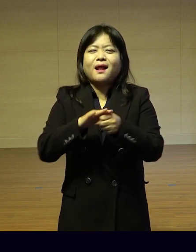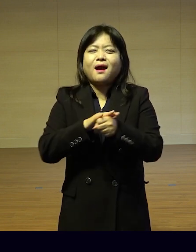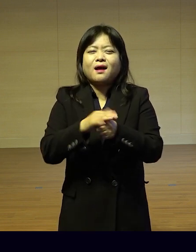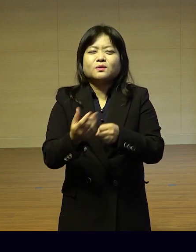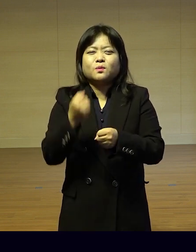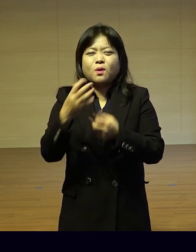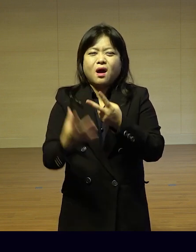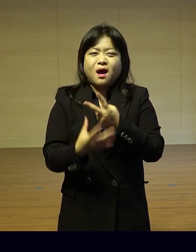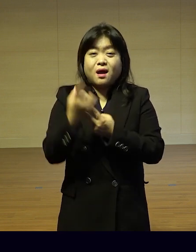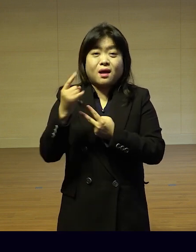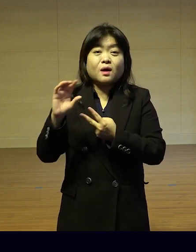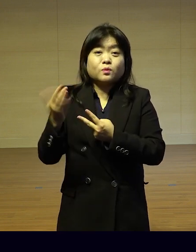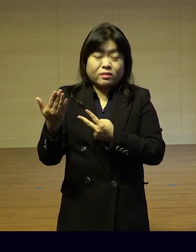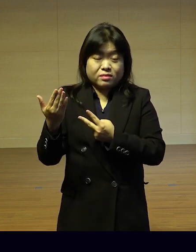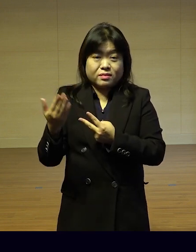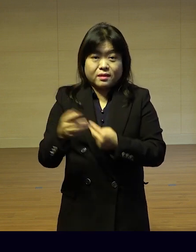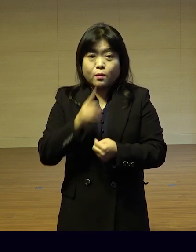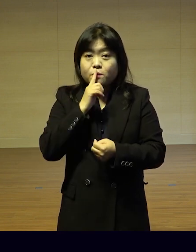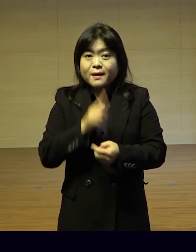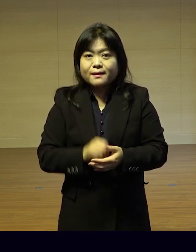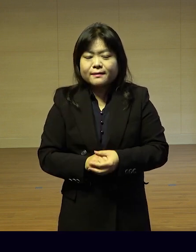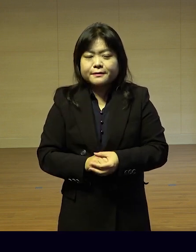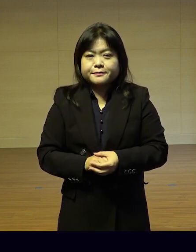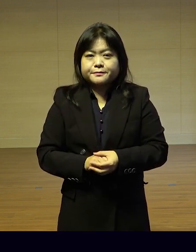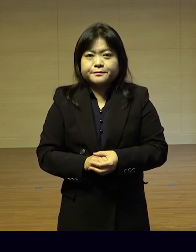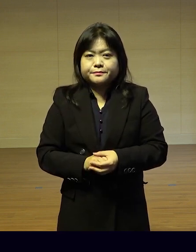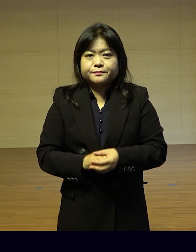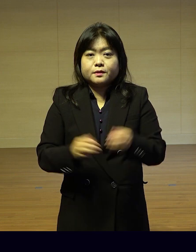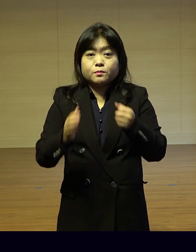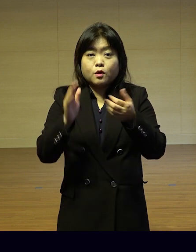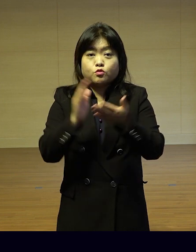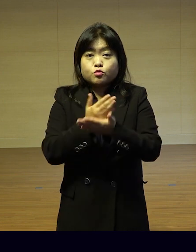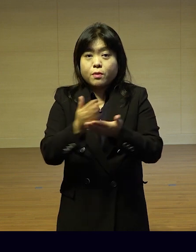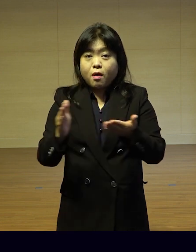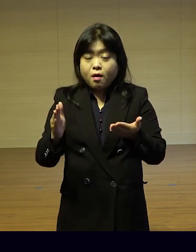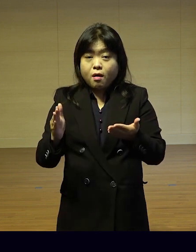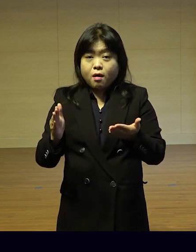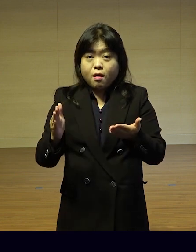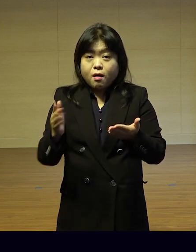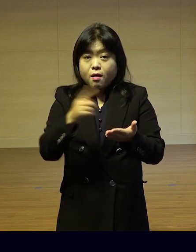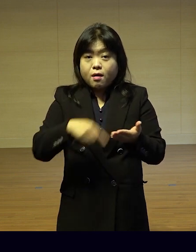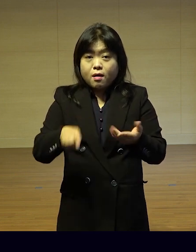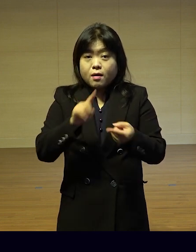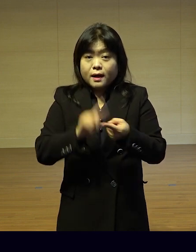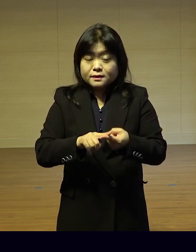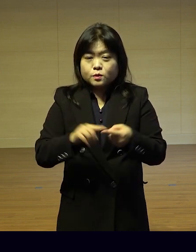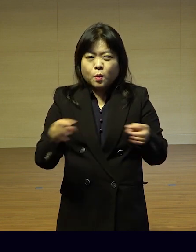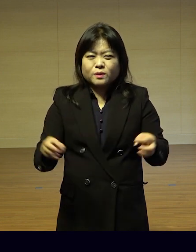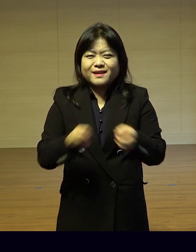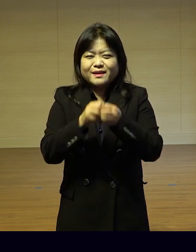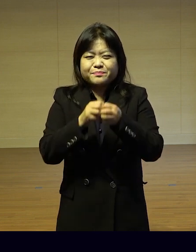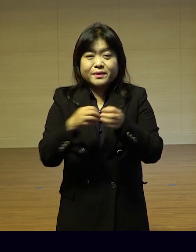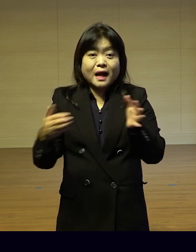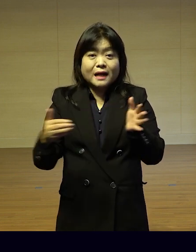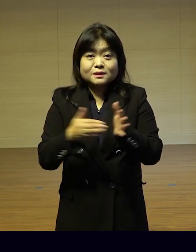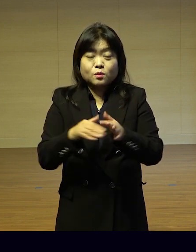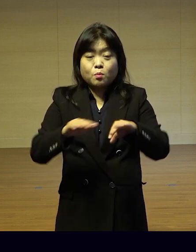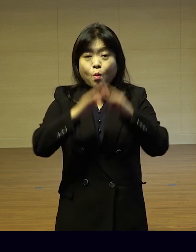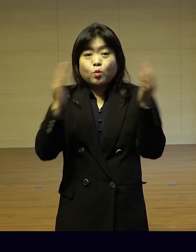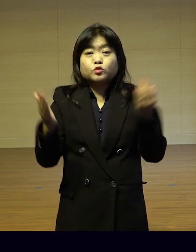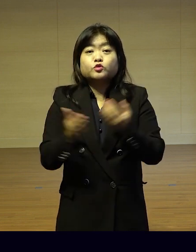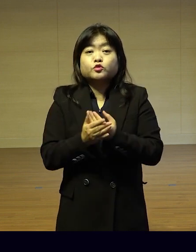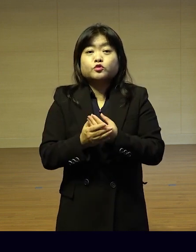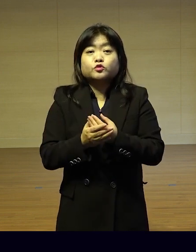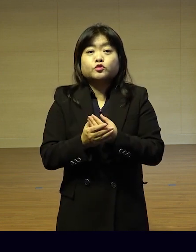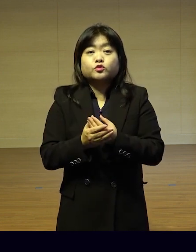속에서 온전히 합일되어 있다, 이렇게 볼 수 있겠죠. 근데 구별을까지도 이제 대립까지도 철폐할 경우에는